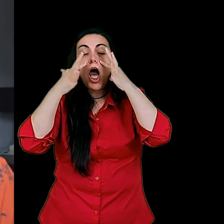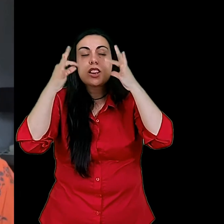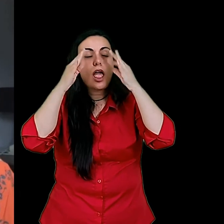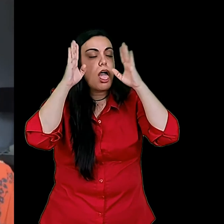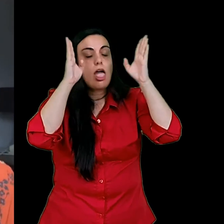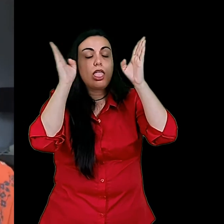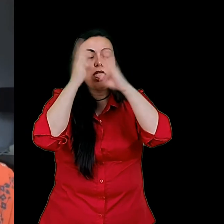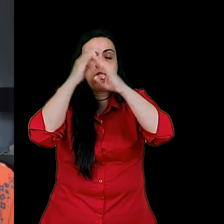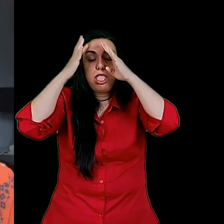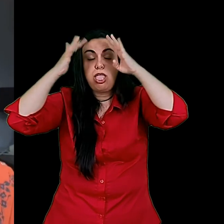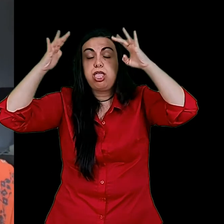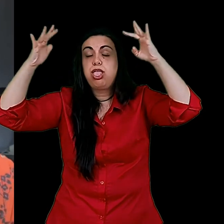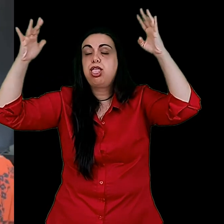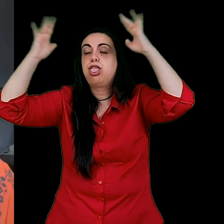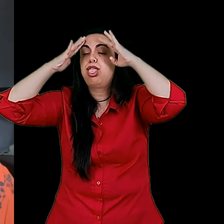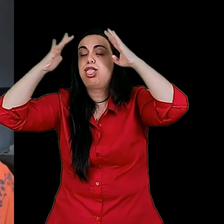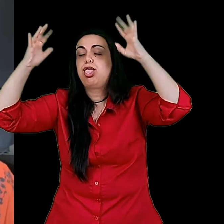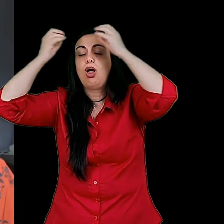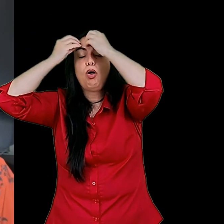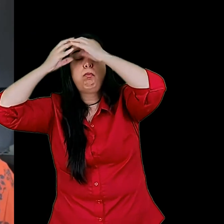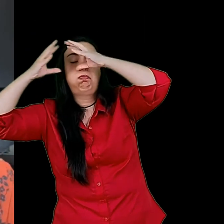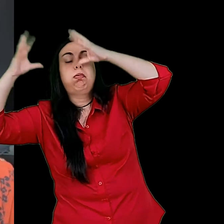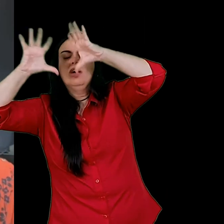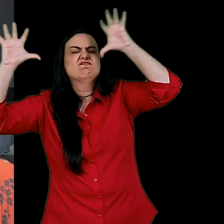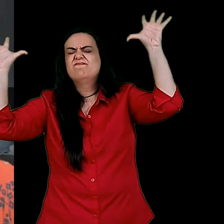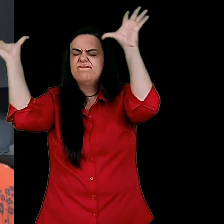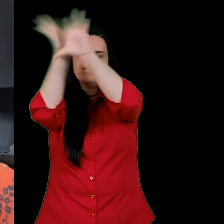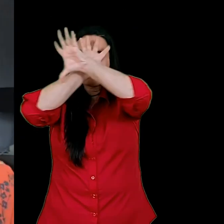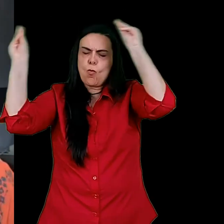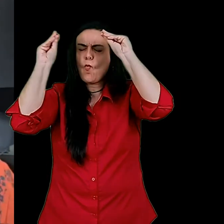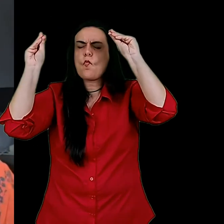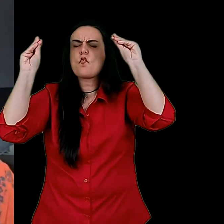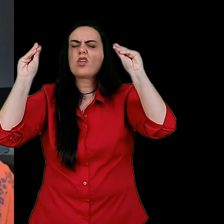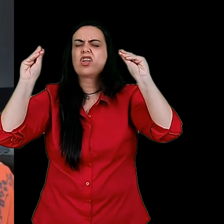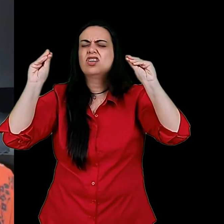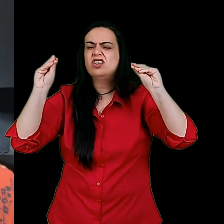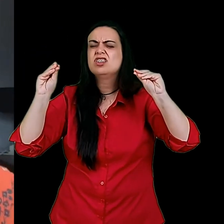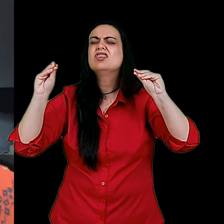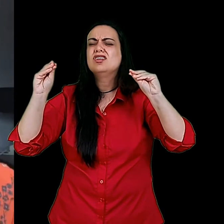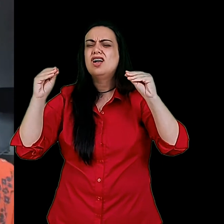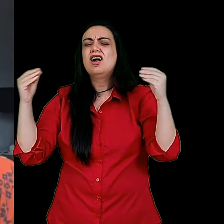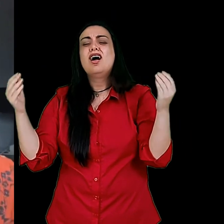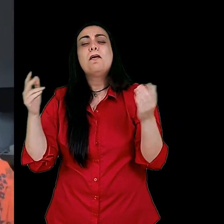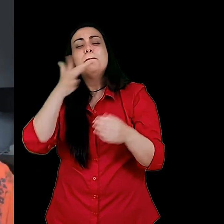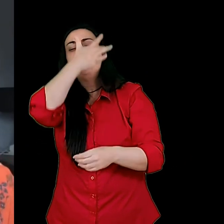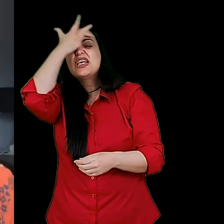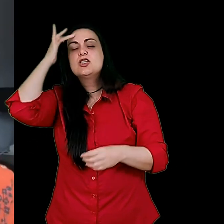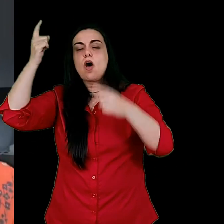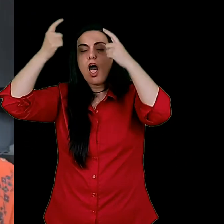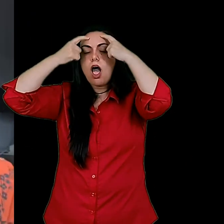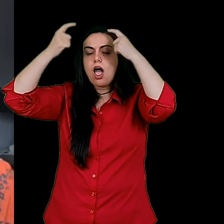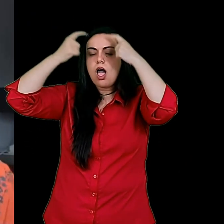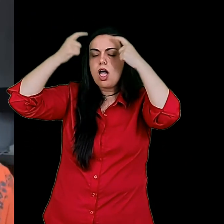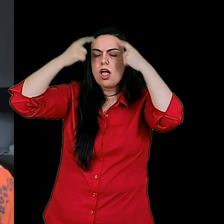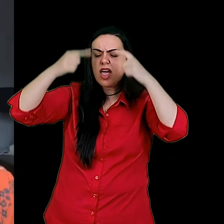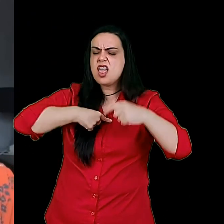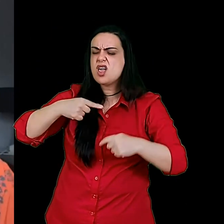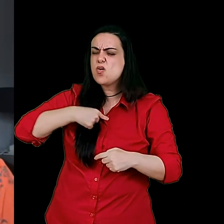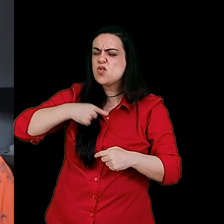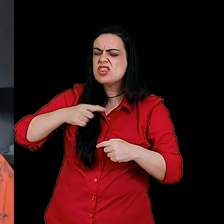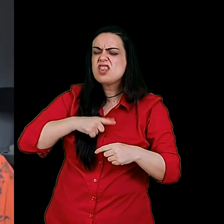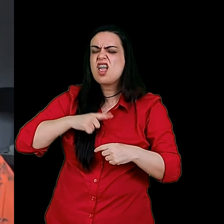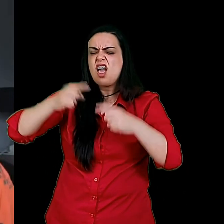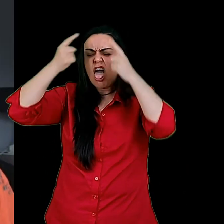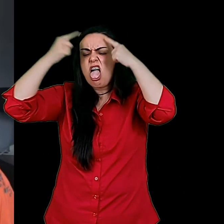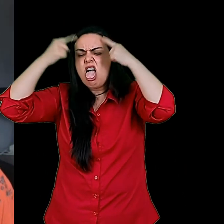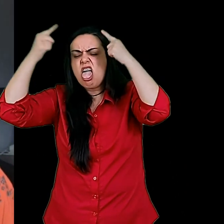meus pensamentos. Repreende, Senhor, aonde houver uma distração de pensamento, uma